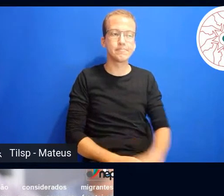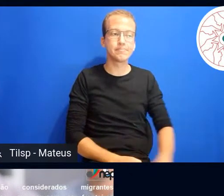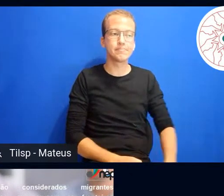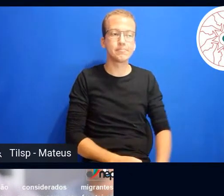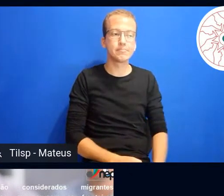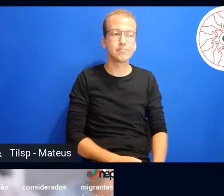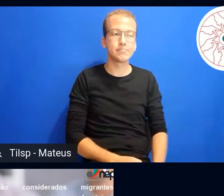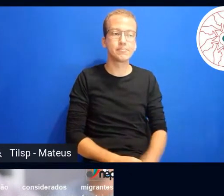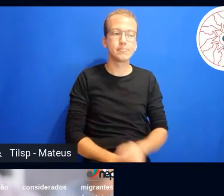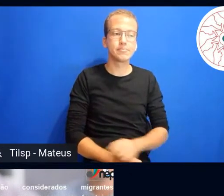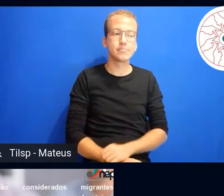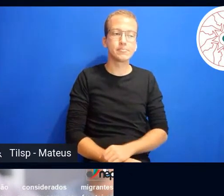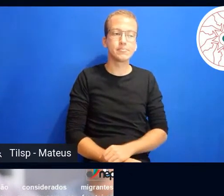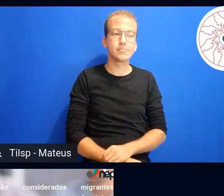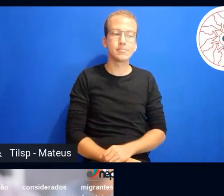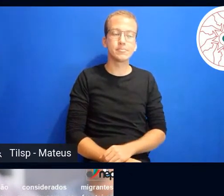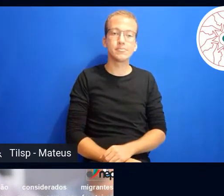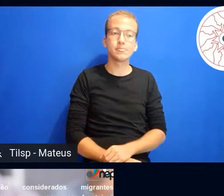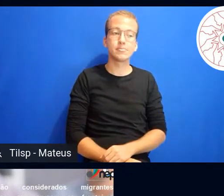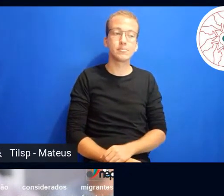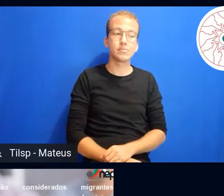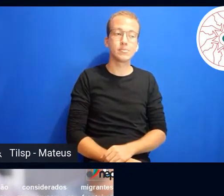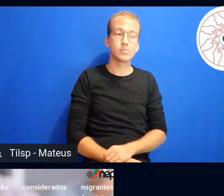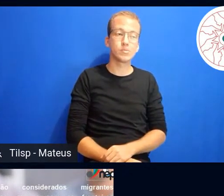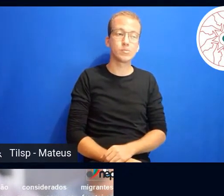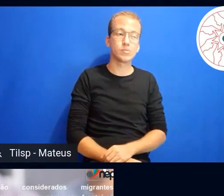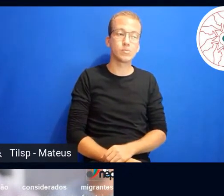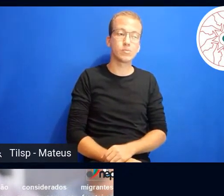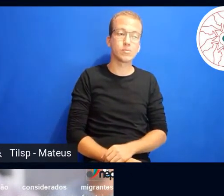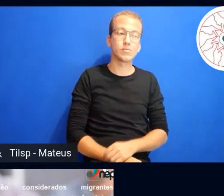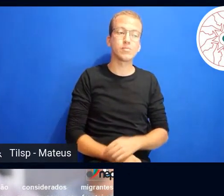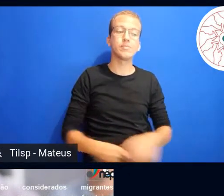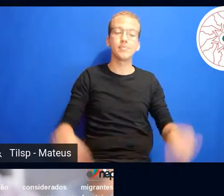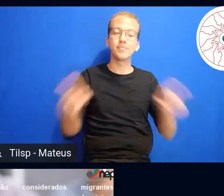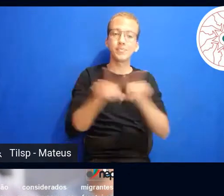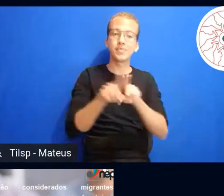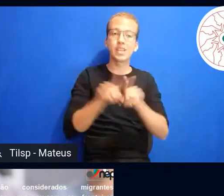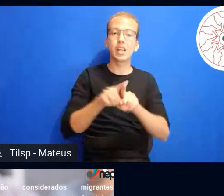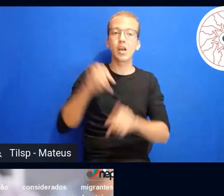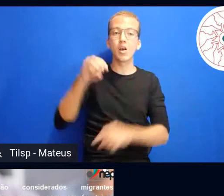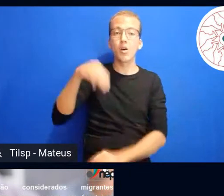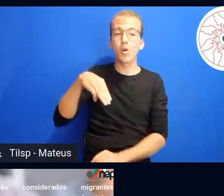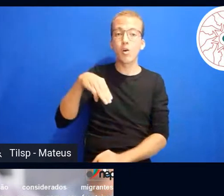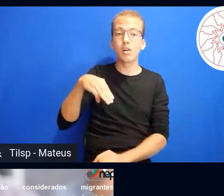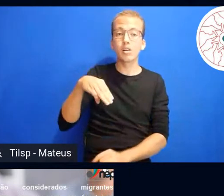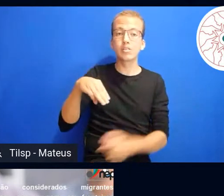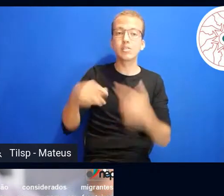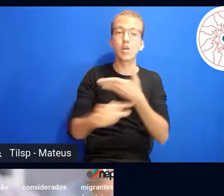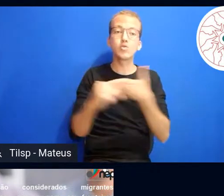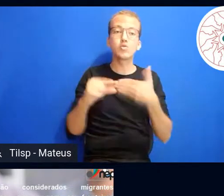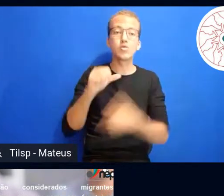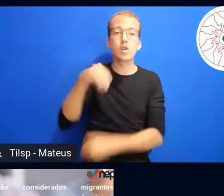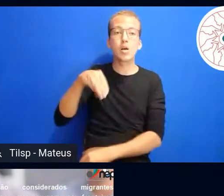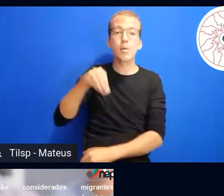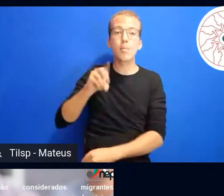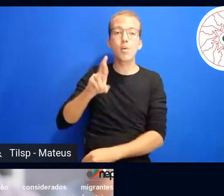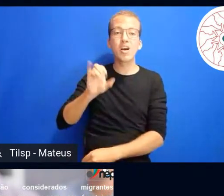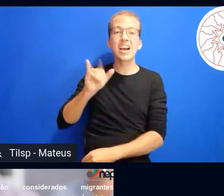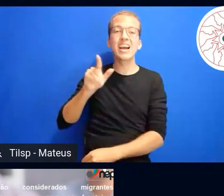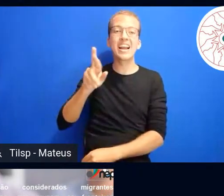Então, a Moreira interpretando Laicher, ela diz que os refugiados eles são considerados migrantes